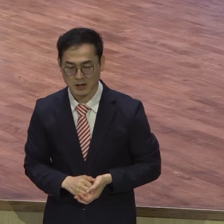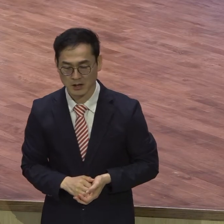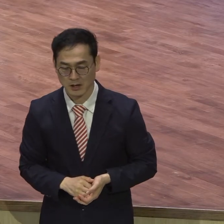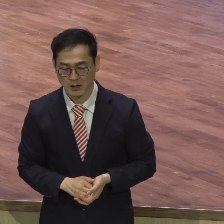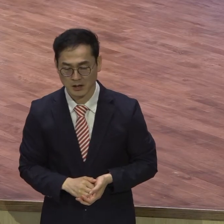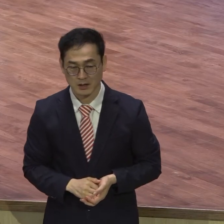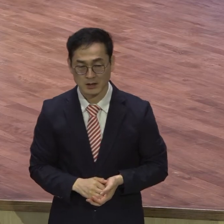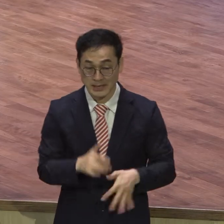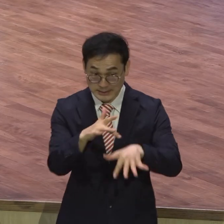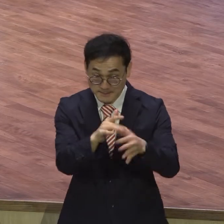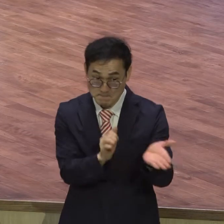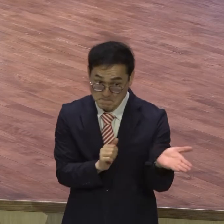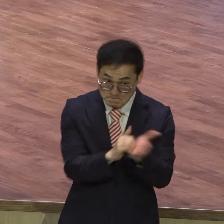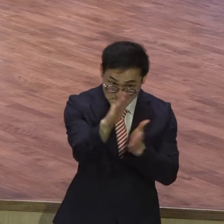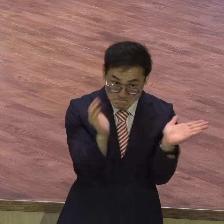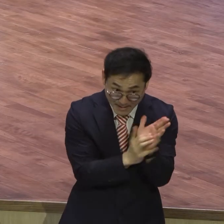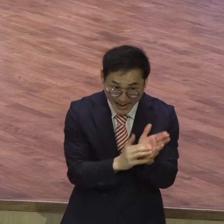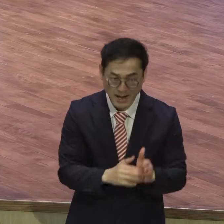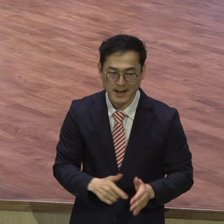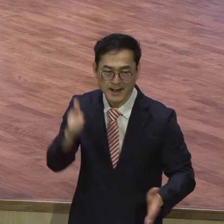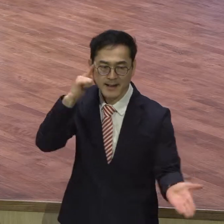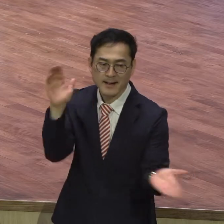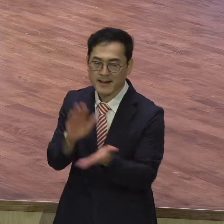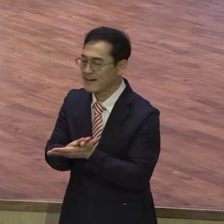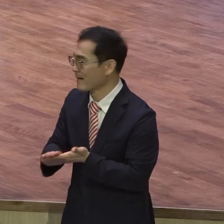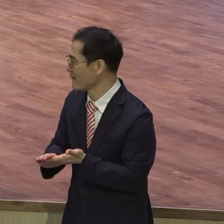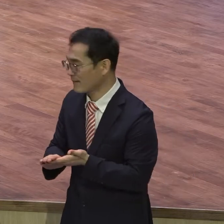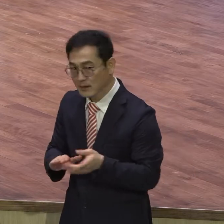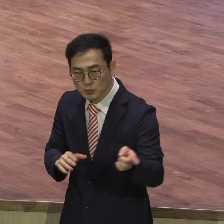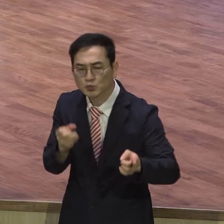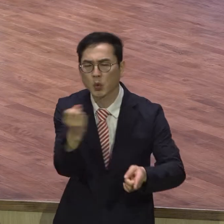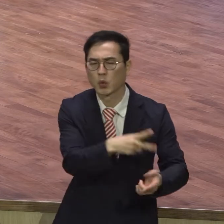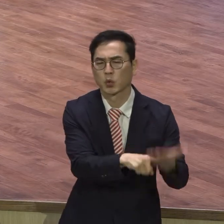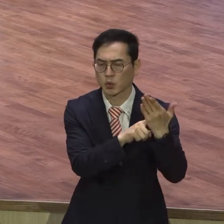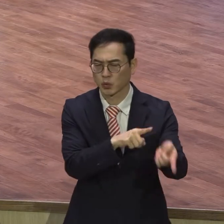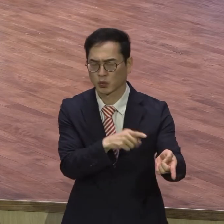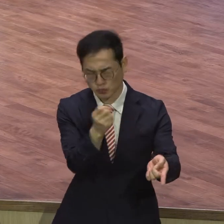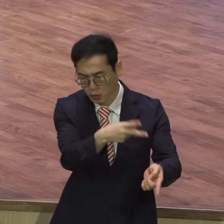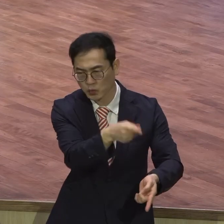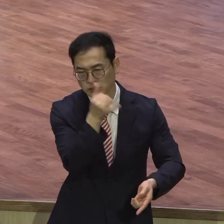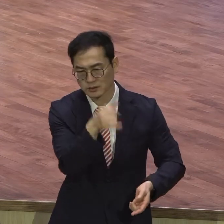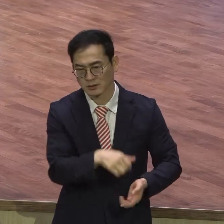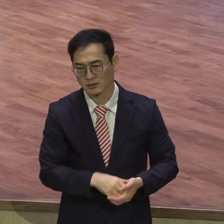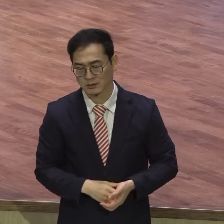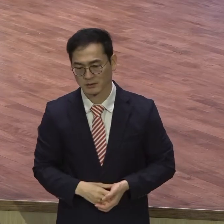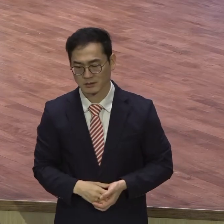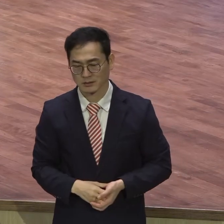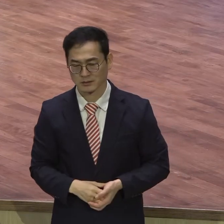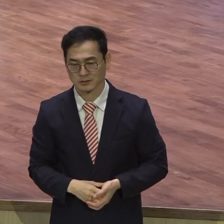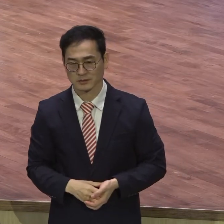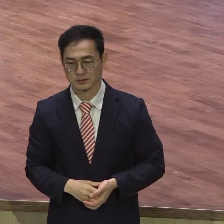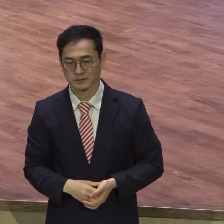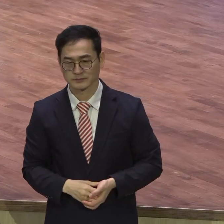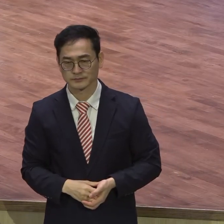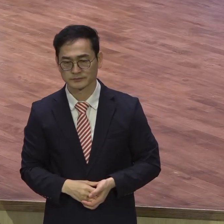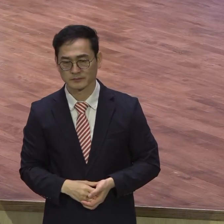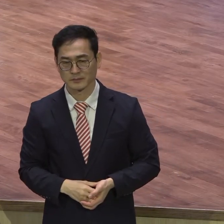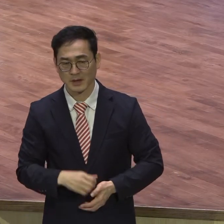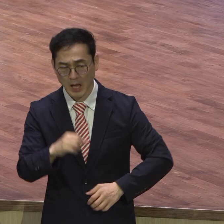속아버리면 안 돼 귀신이 하나 나가면 나간 줄 안 돼 일단 정상생활 안 하는 사람은